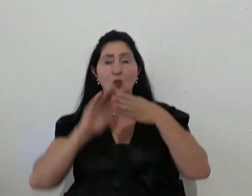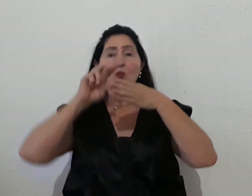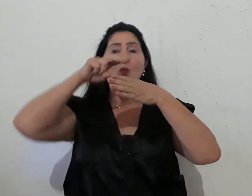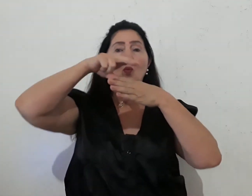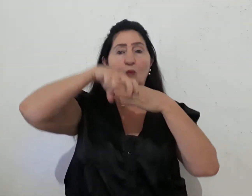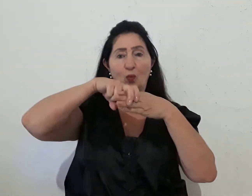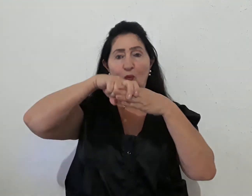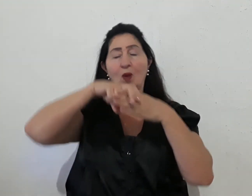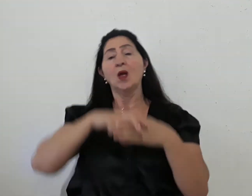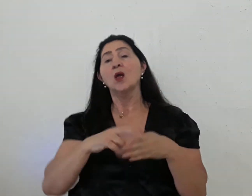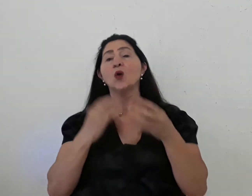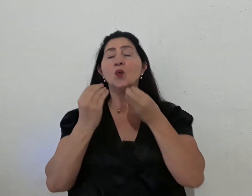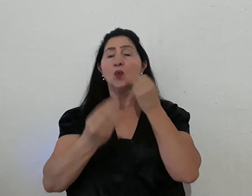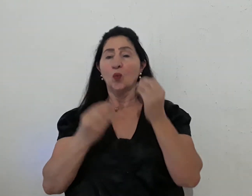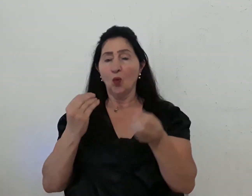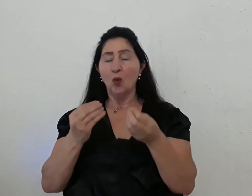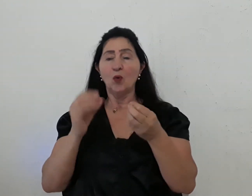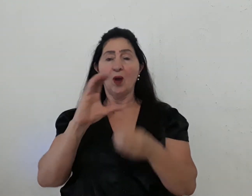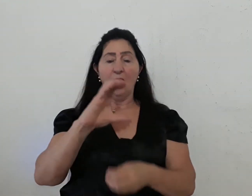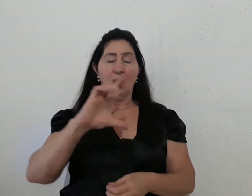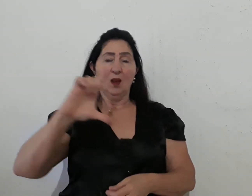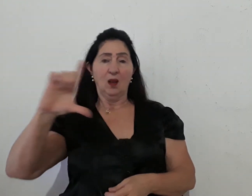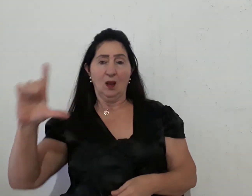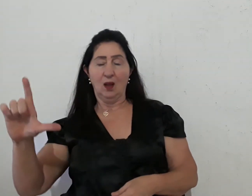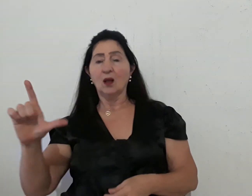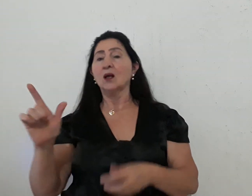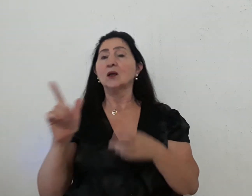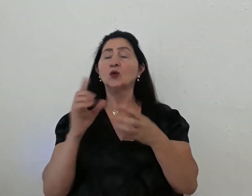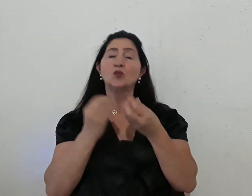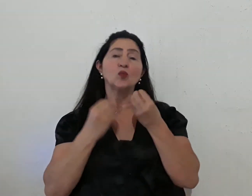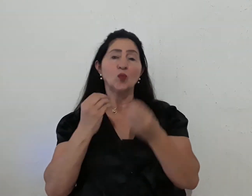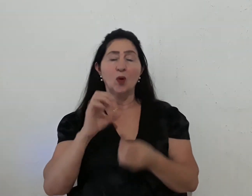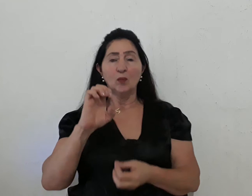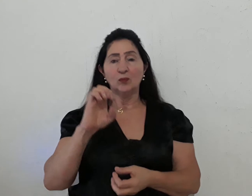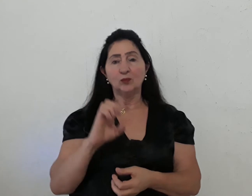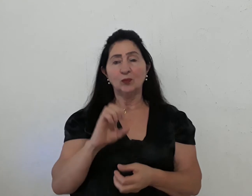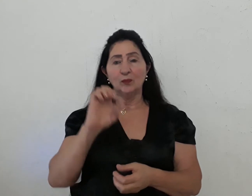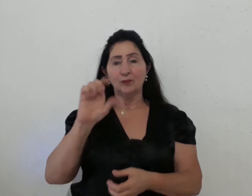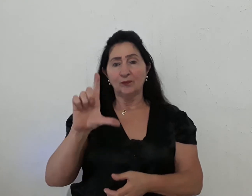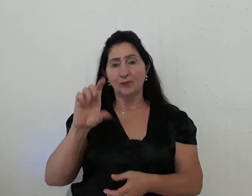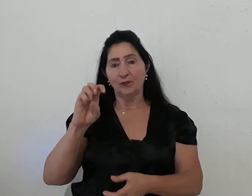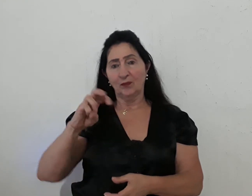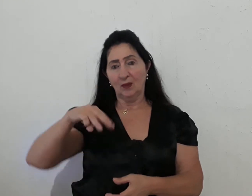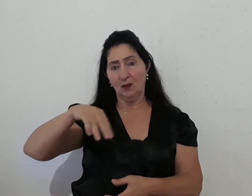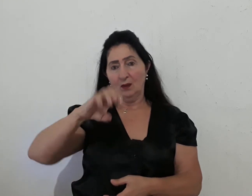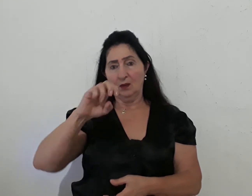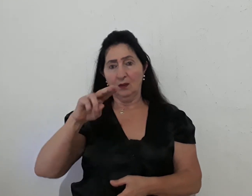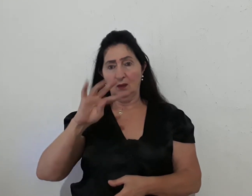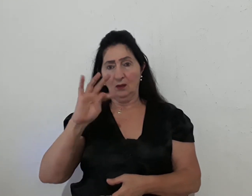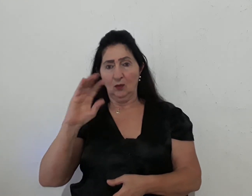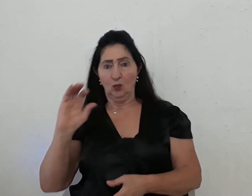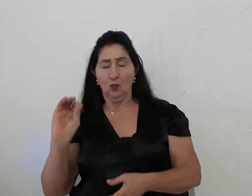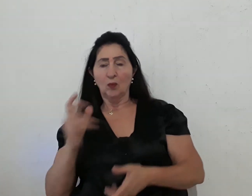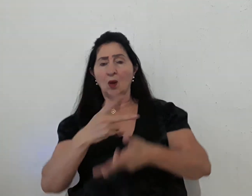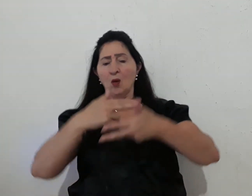Classificador de elemento. Esses classificadores retratam movimentos de elementos ou coisas que não